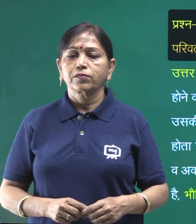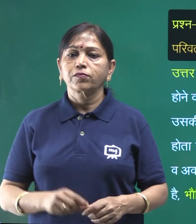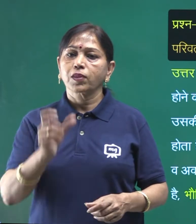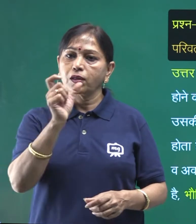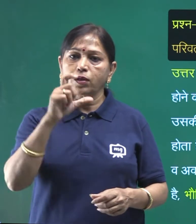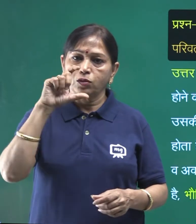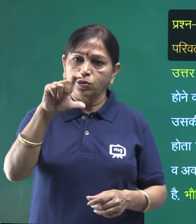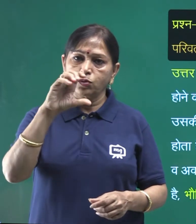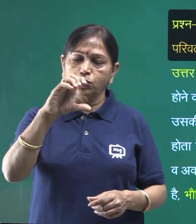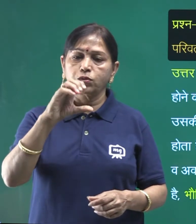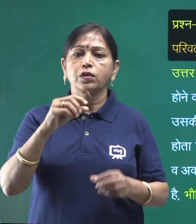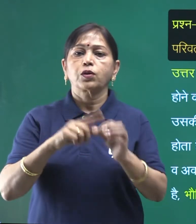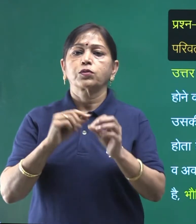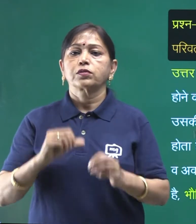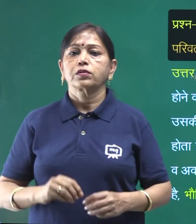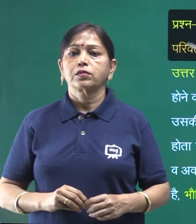लघुत्तरात्मक प्रश्न